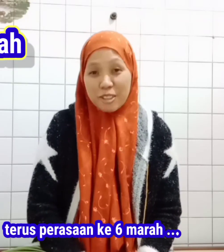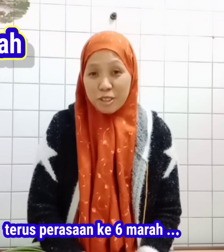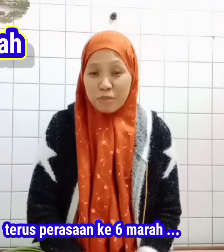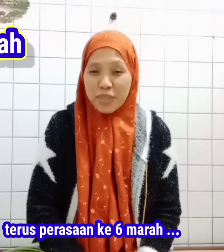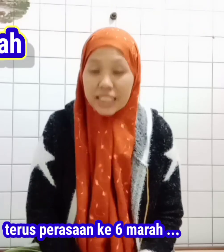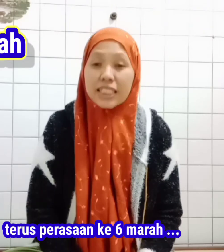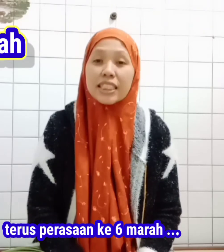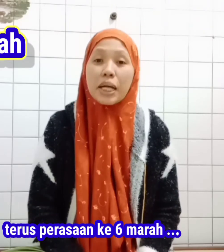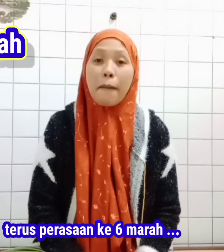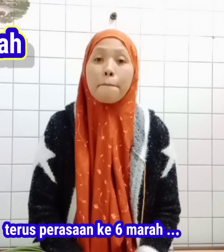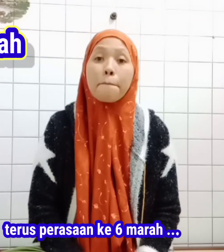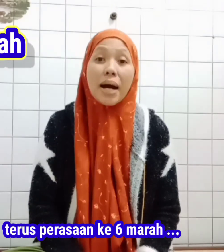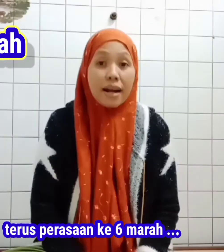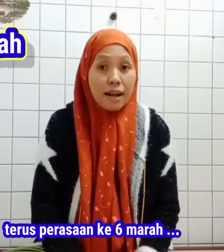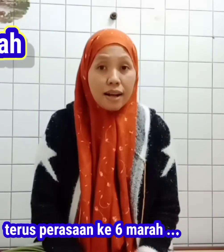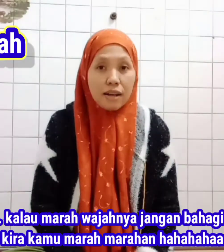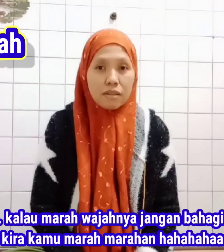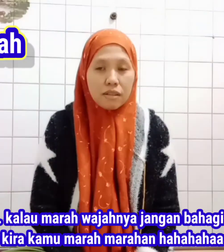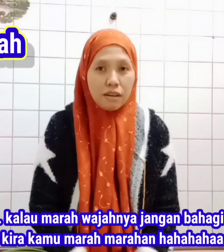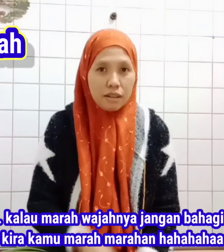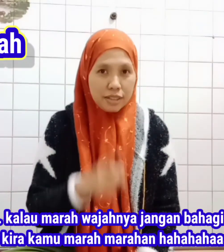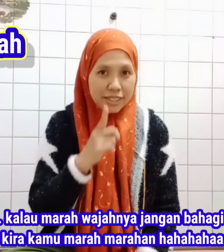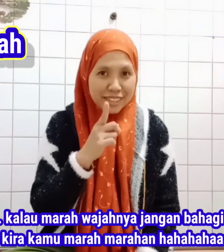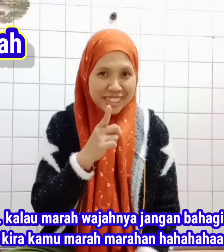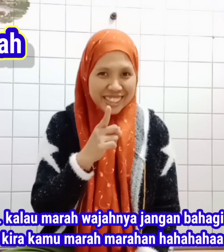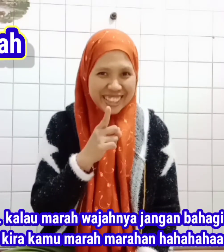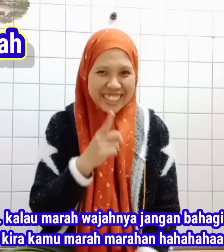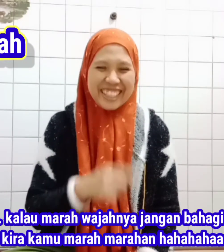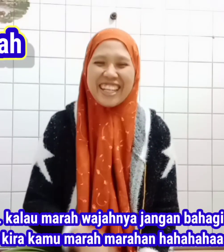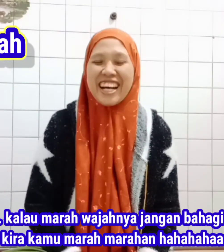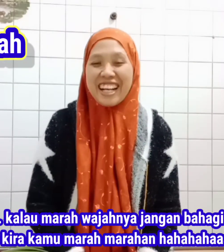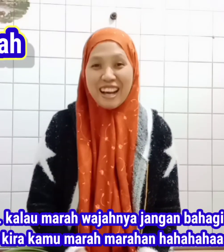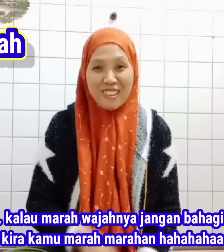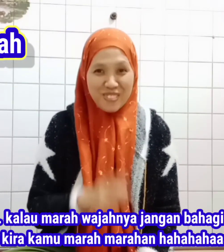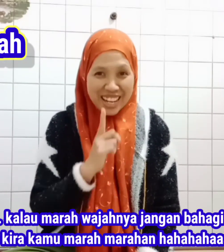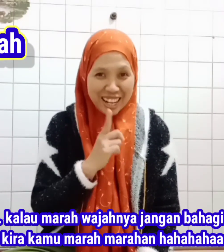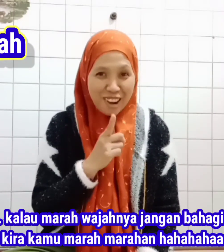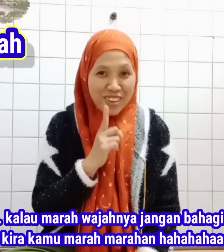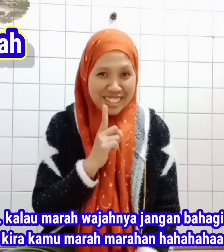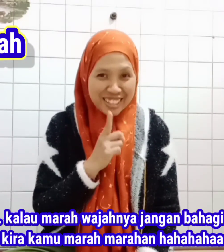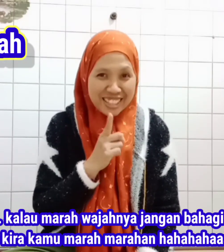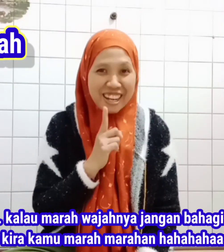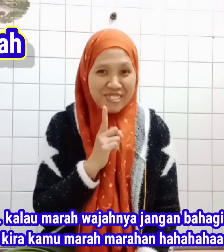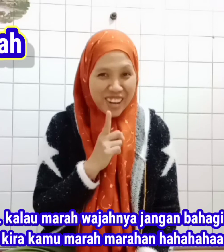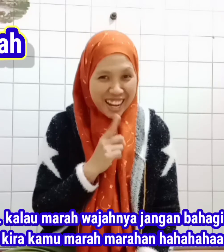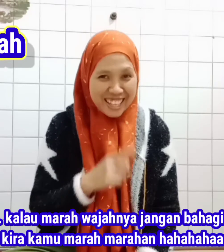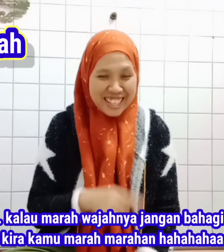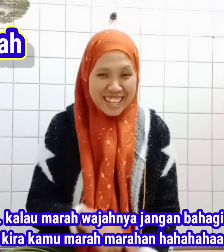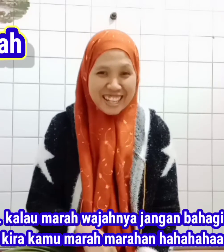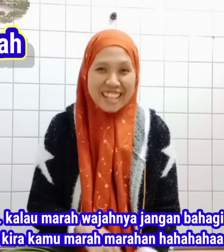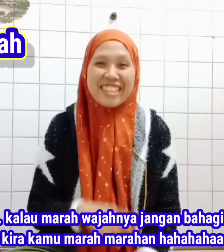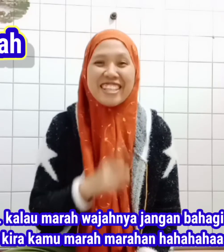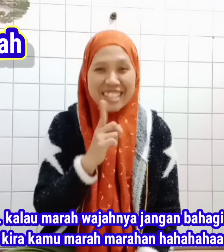Terus peran keenam, marah. Ingat, kalau marah wajahnya jangan bahagia, nanti dikira